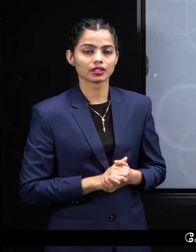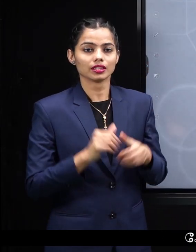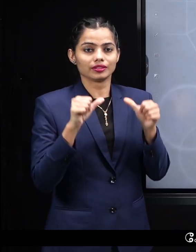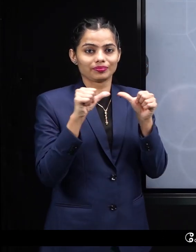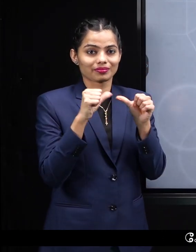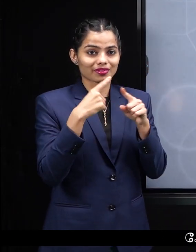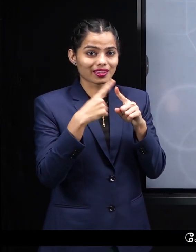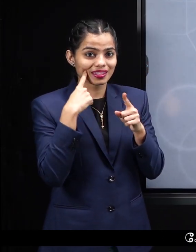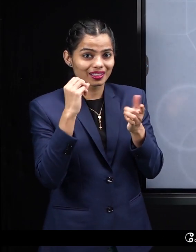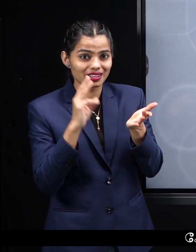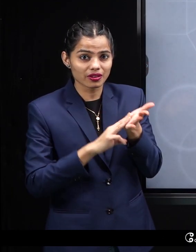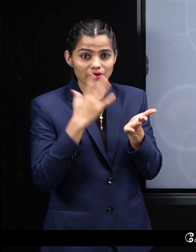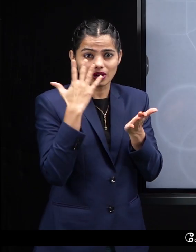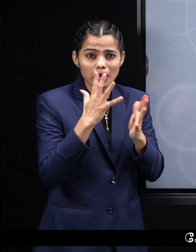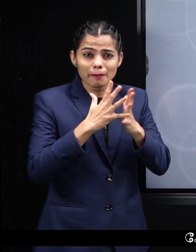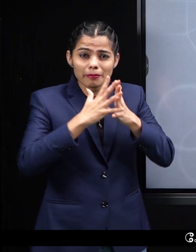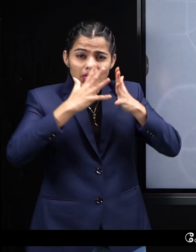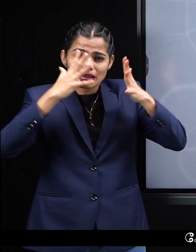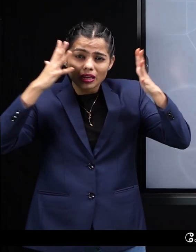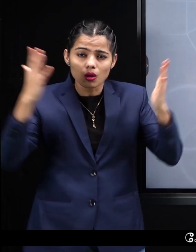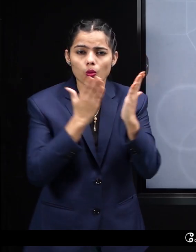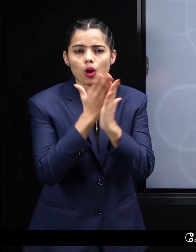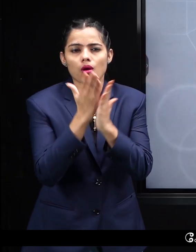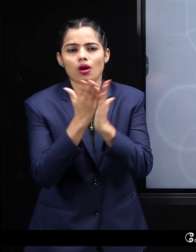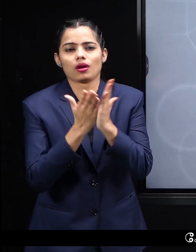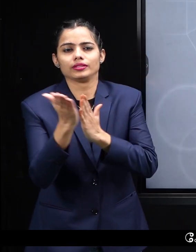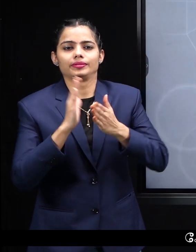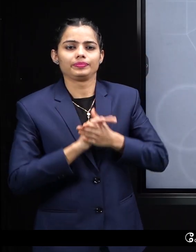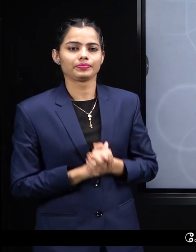கோட்பாடு 5. முழு பகுதி பகுதியை விட பெரியது.